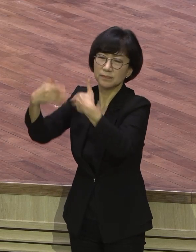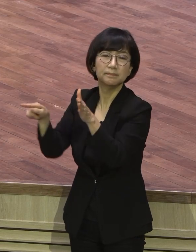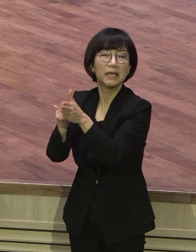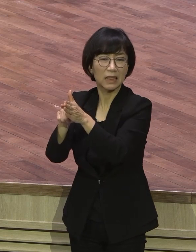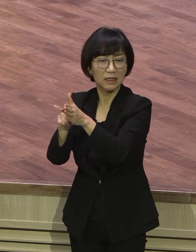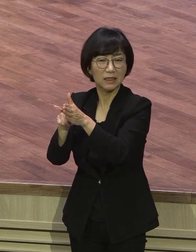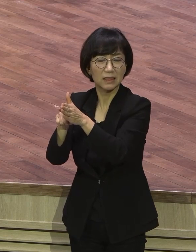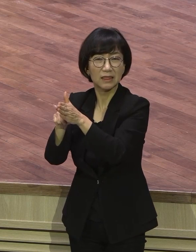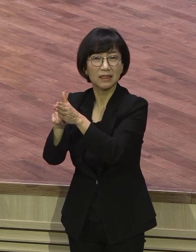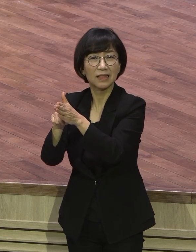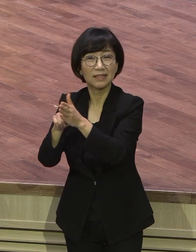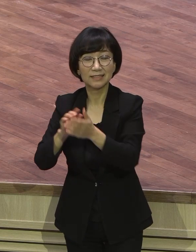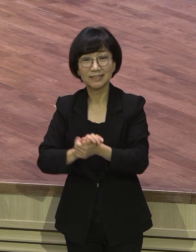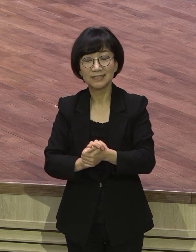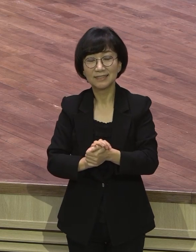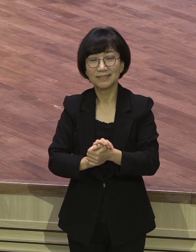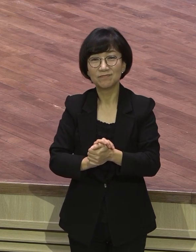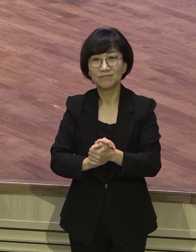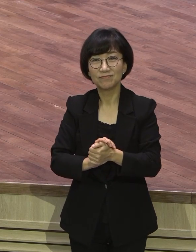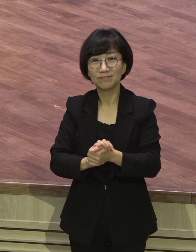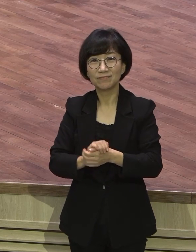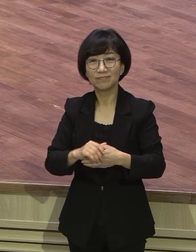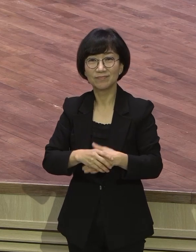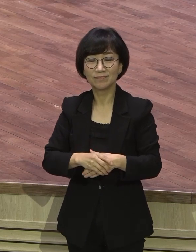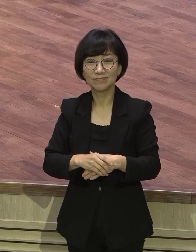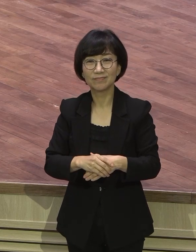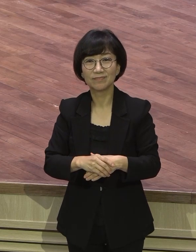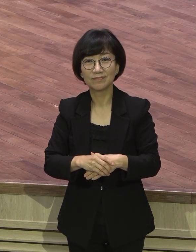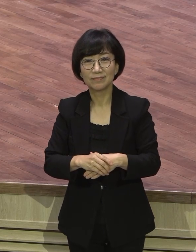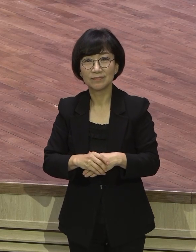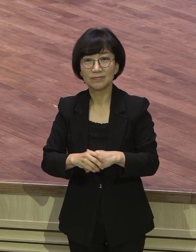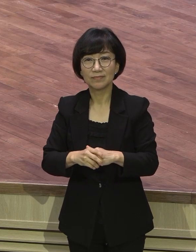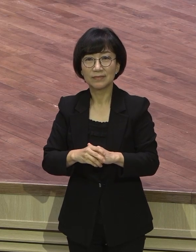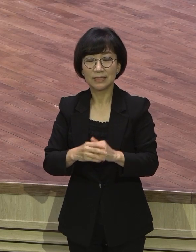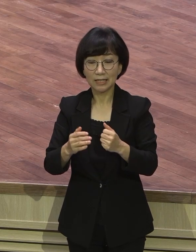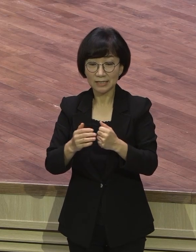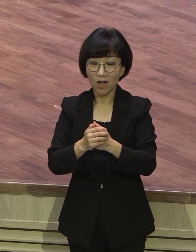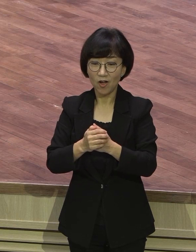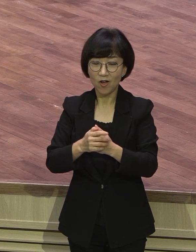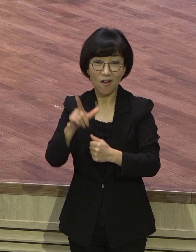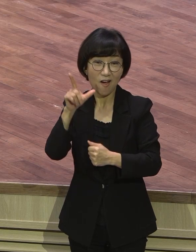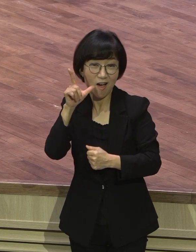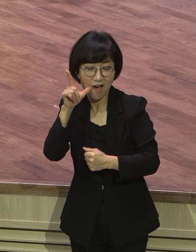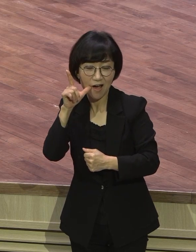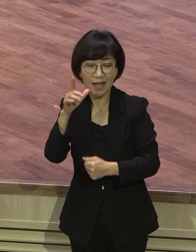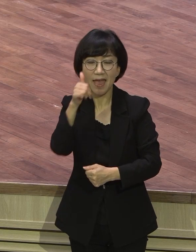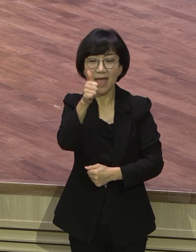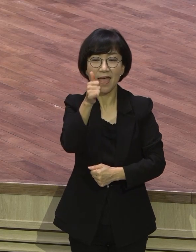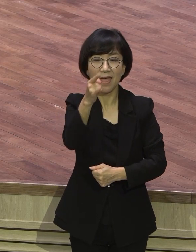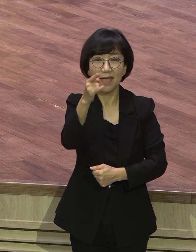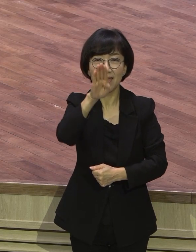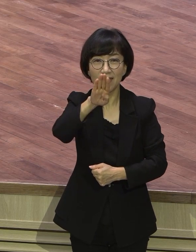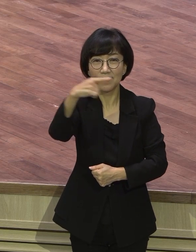결국 은약 붙잡은 갈렙은 뭐요? 최고의 해불원 산지를 기업으로 받습니다.